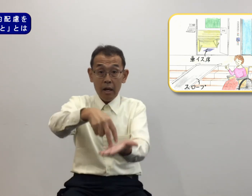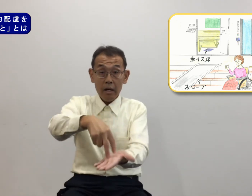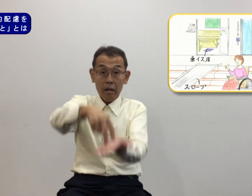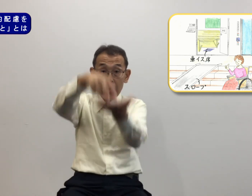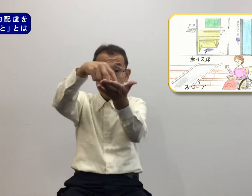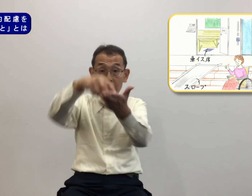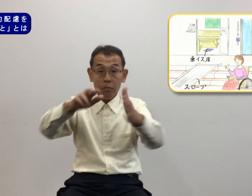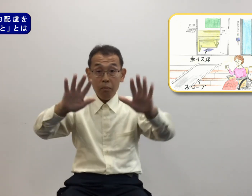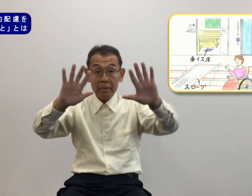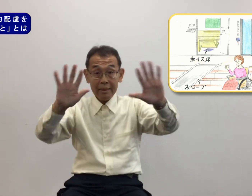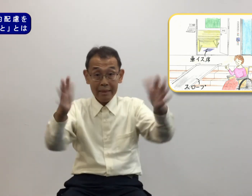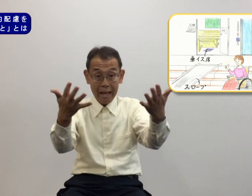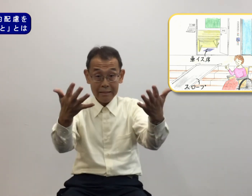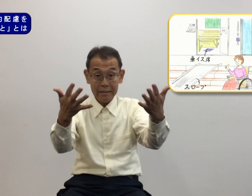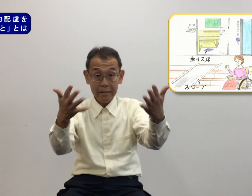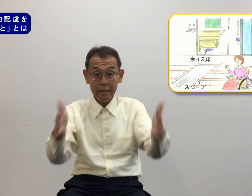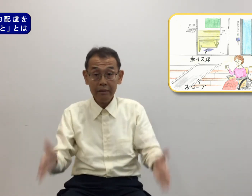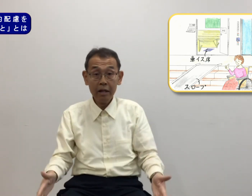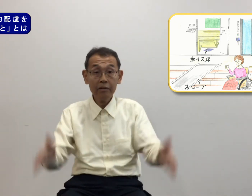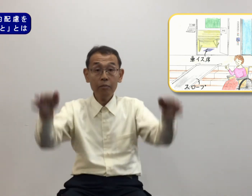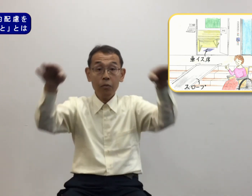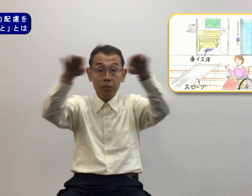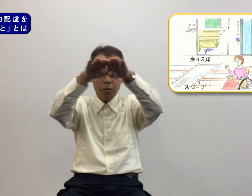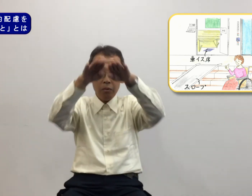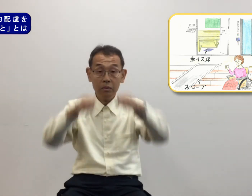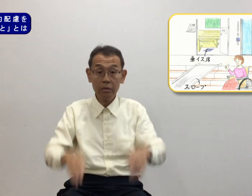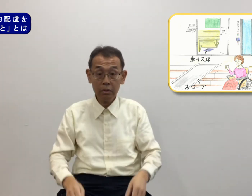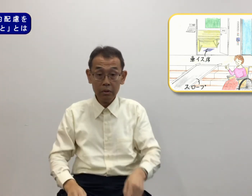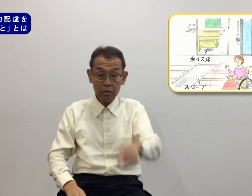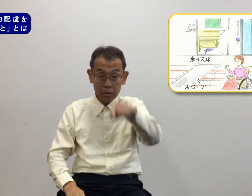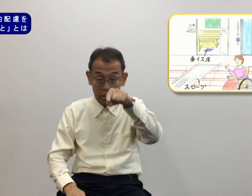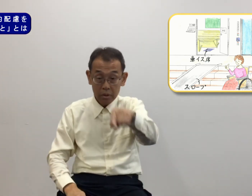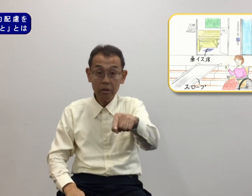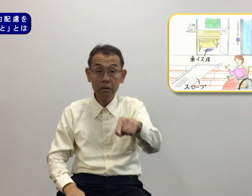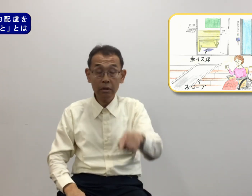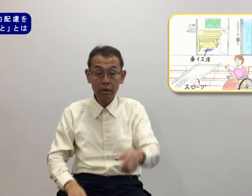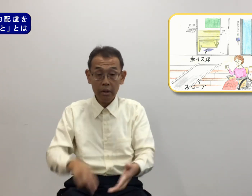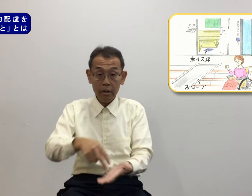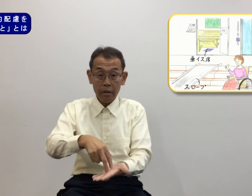建物にエレベーターがなければ取り付けることで